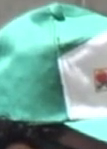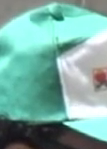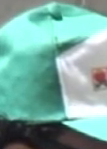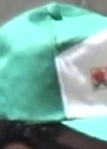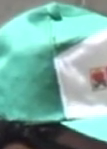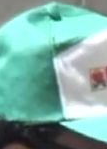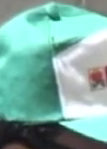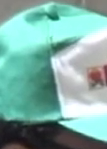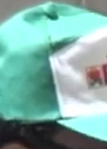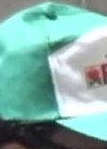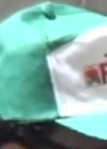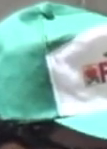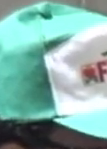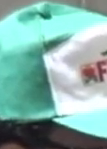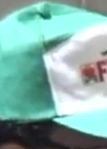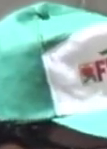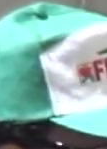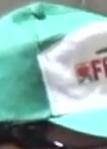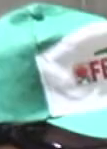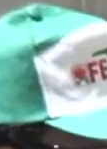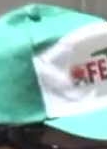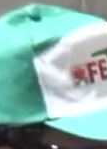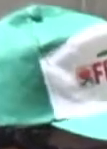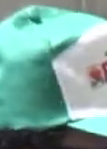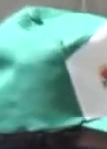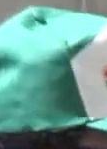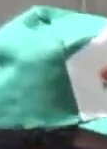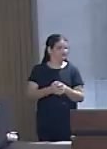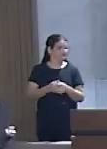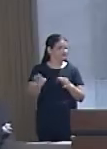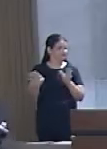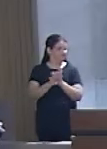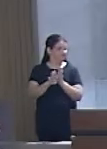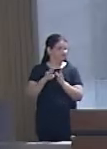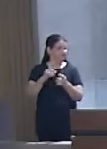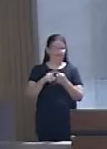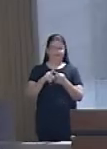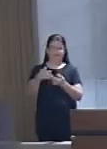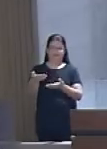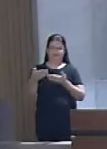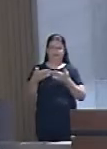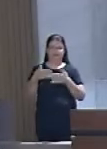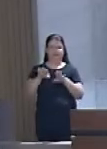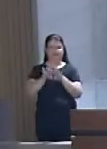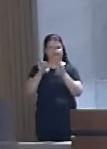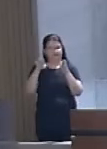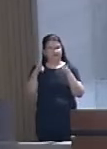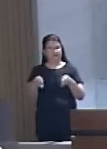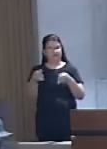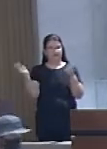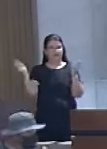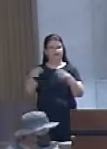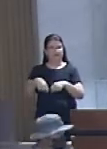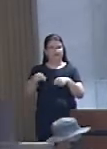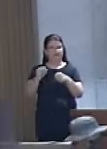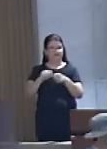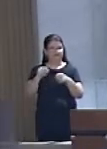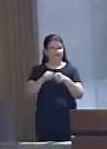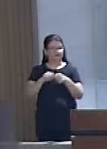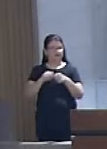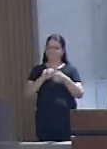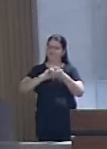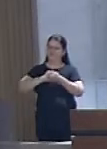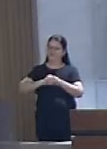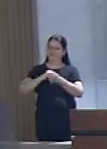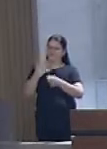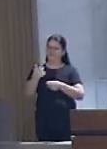Também os deputados que chegarem aqui a gente também convida aqui para a mesa para poder fazer sua